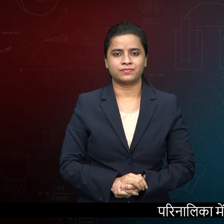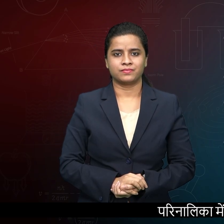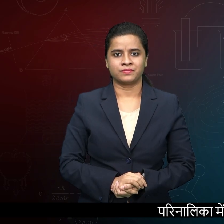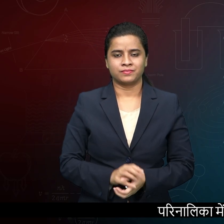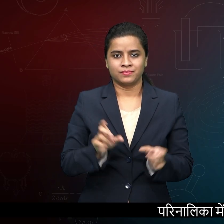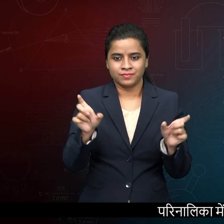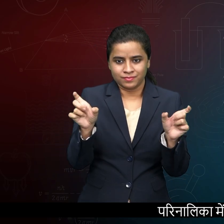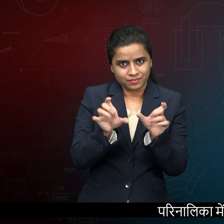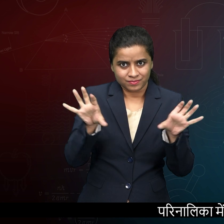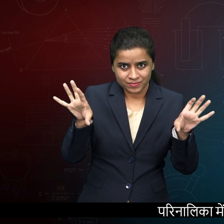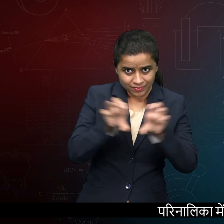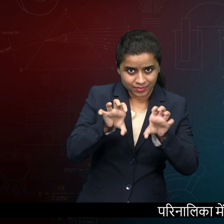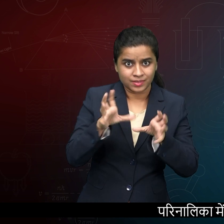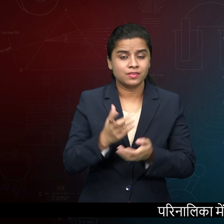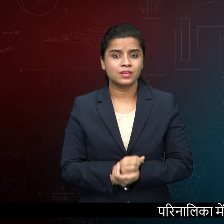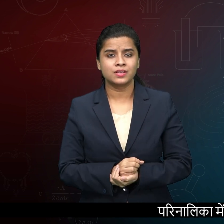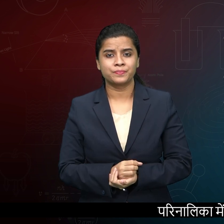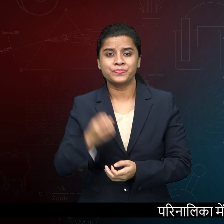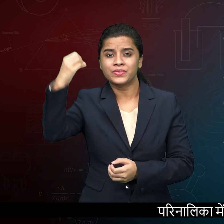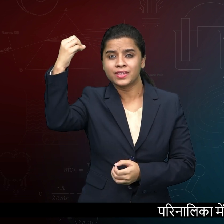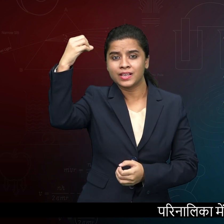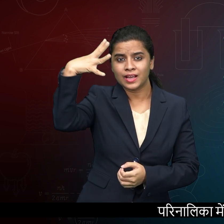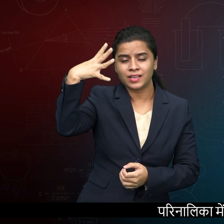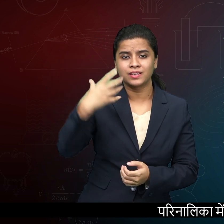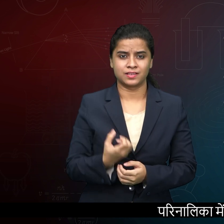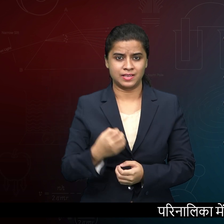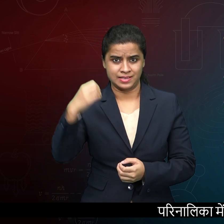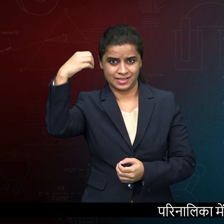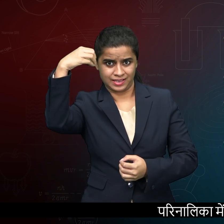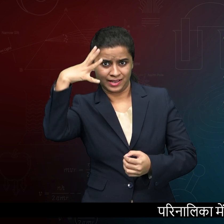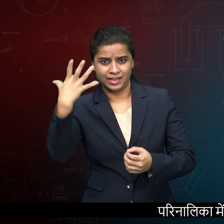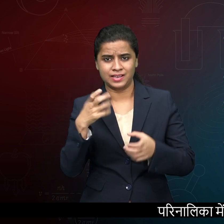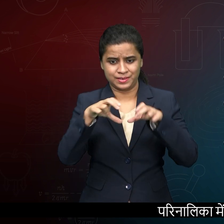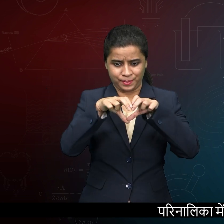परिनालिका में धारा के कारण चुंबकीय क्षेत्र।